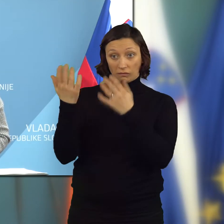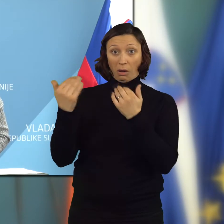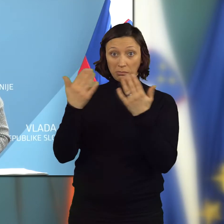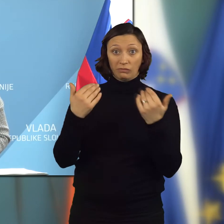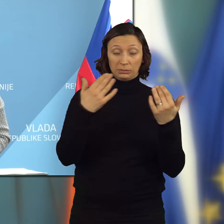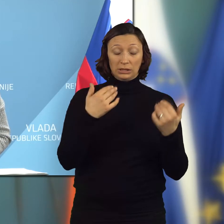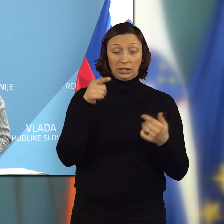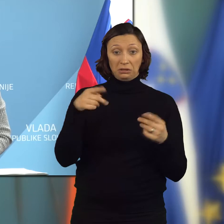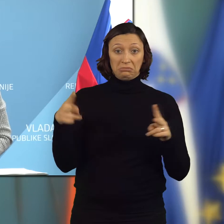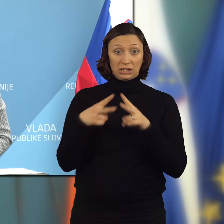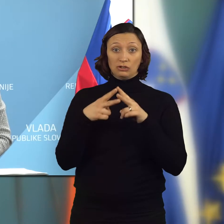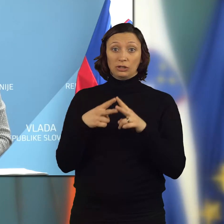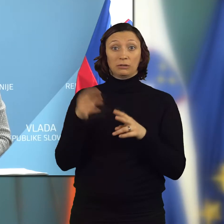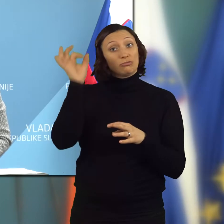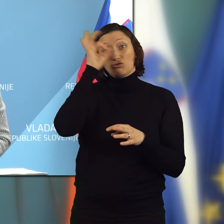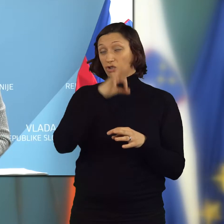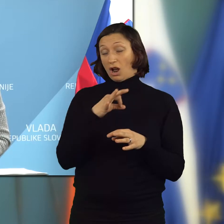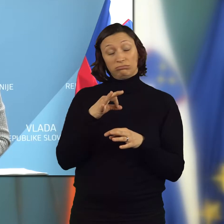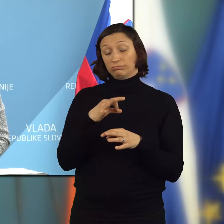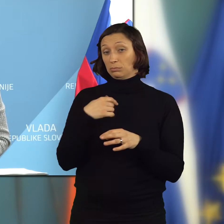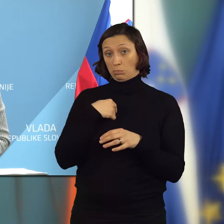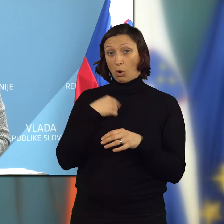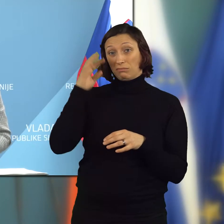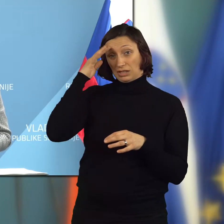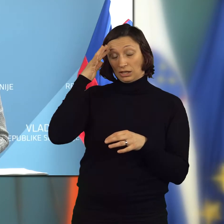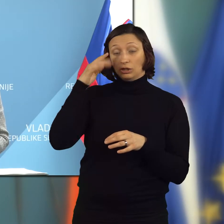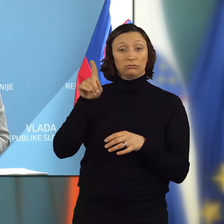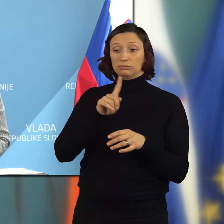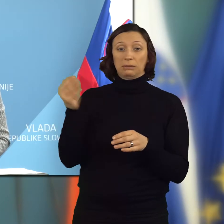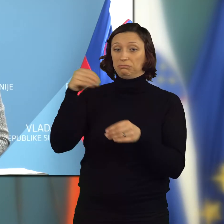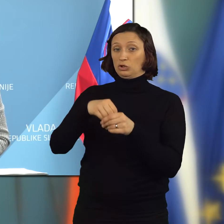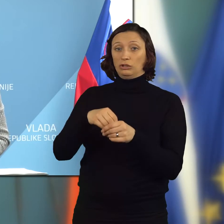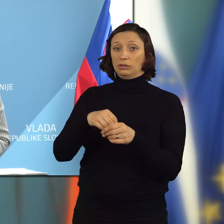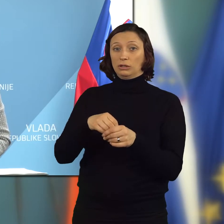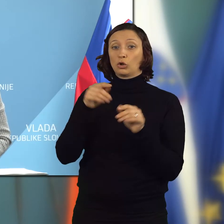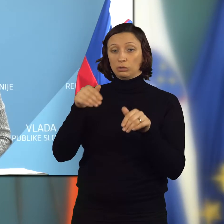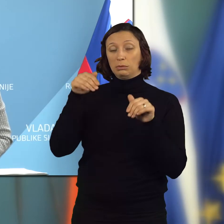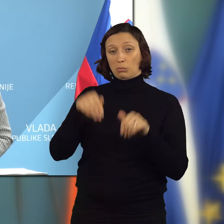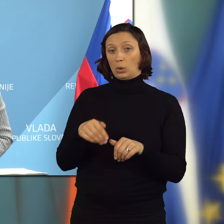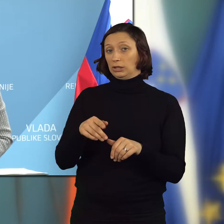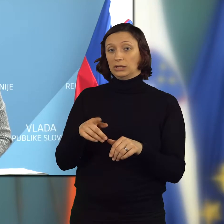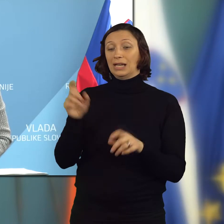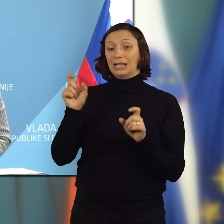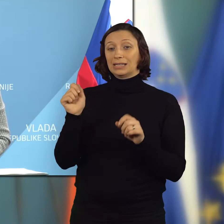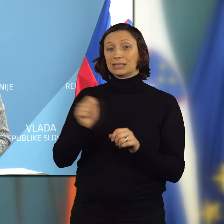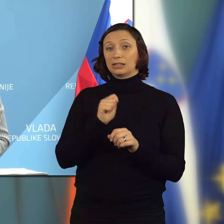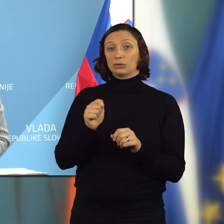sindikatov prav tako povabljeni na ta srečanja. Žal se po mojem mnenju tega ne udeležujejo tako, kot bi